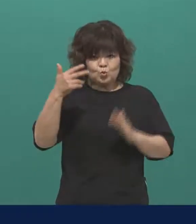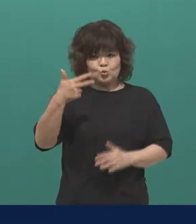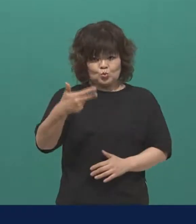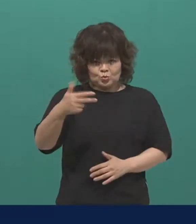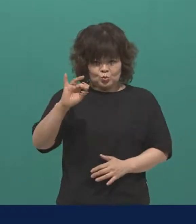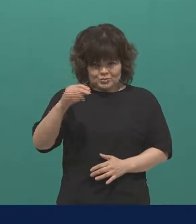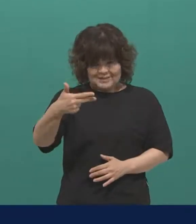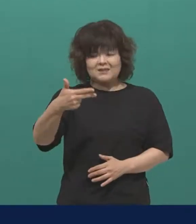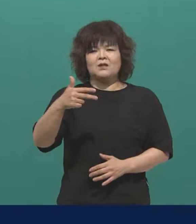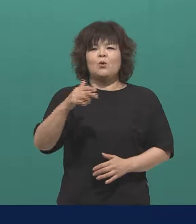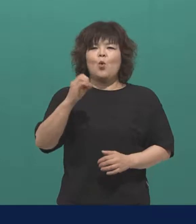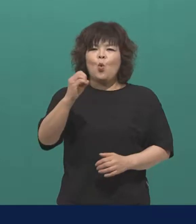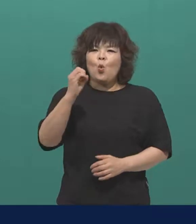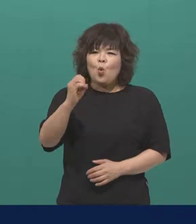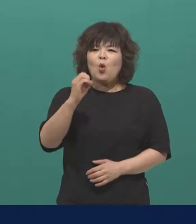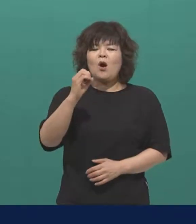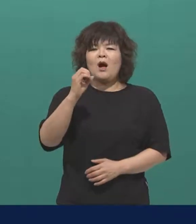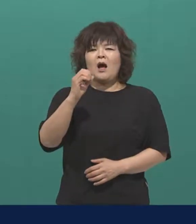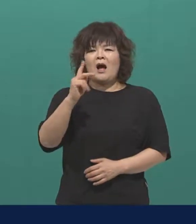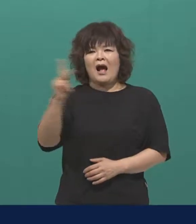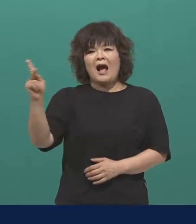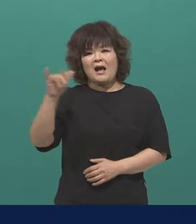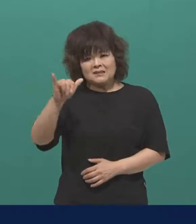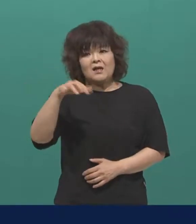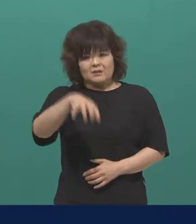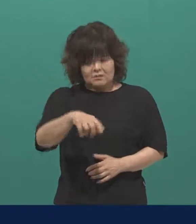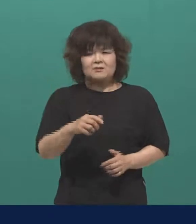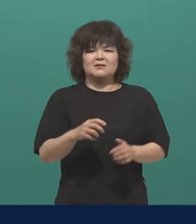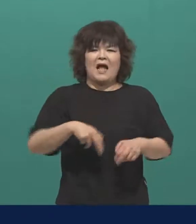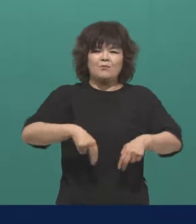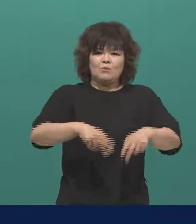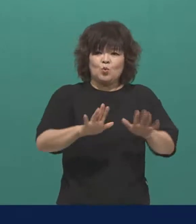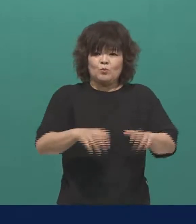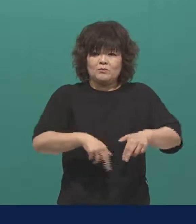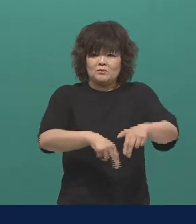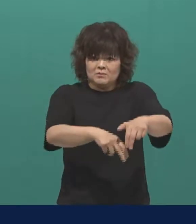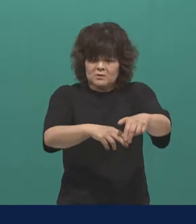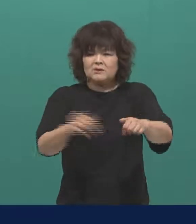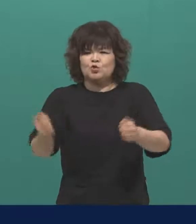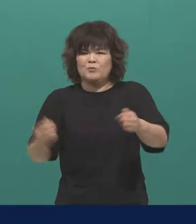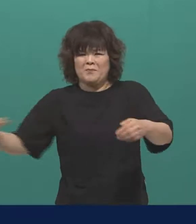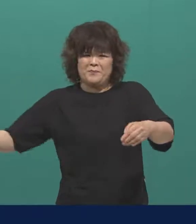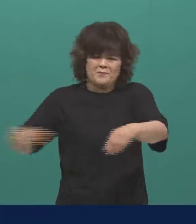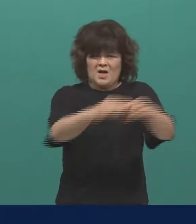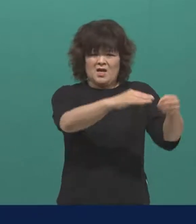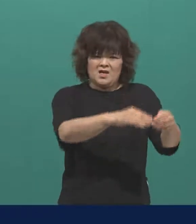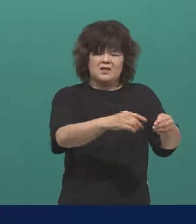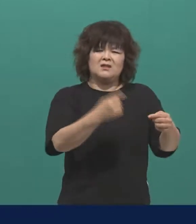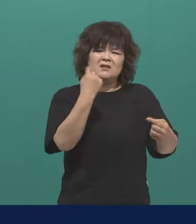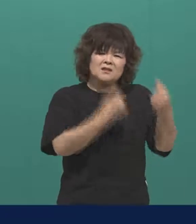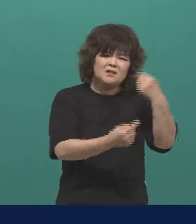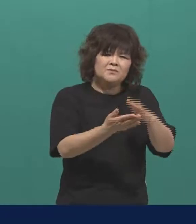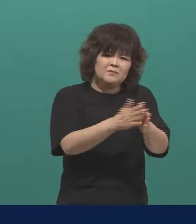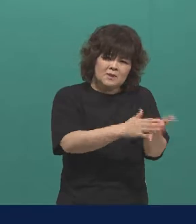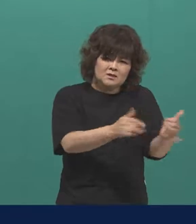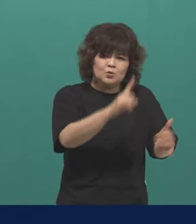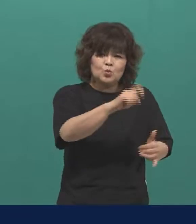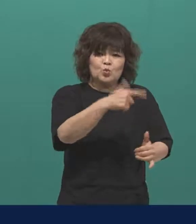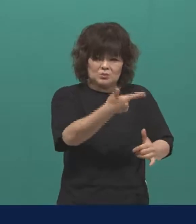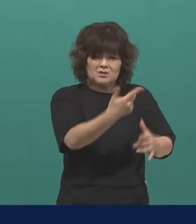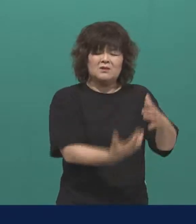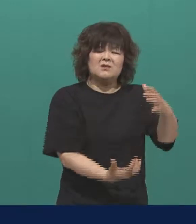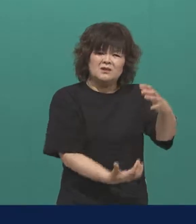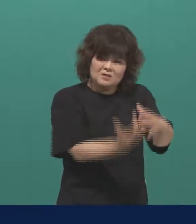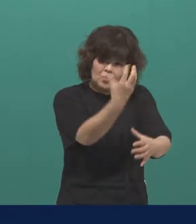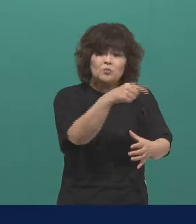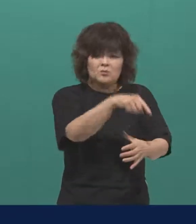今年5月、大津市大ヶ谷で散歩中の園児の列に車が突っ込み16人の死傷者を